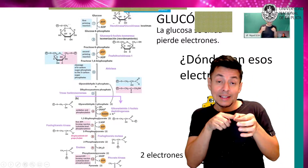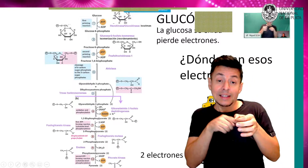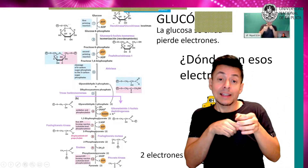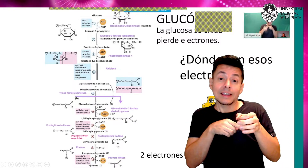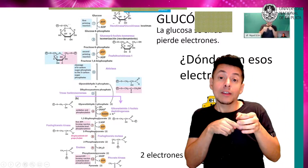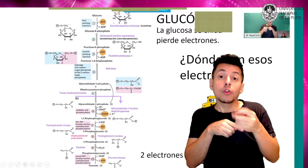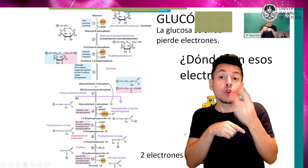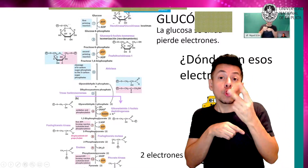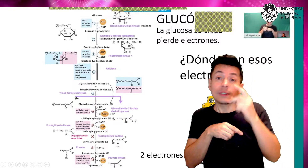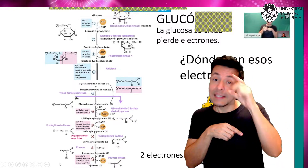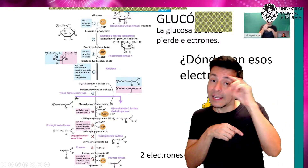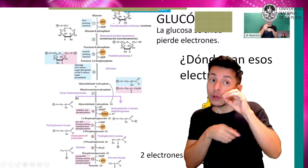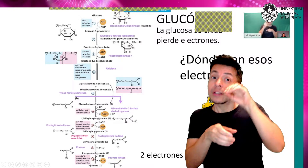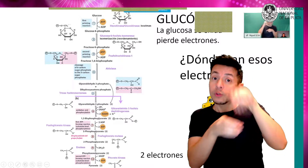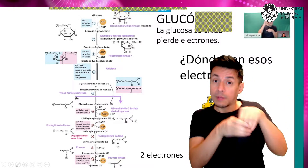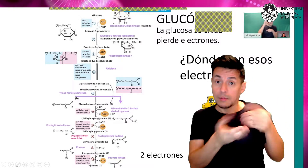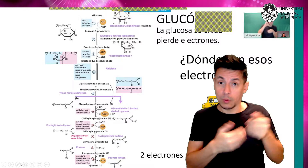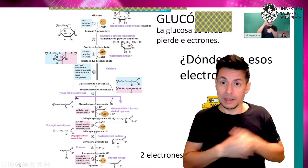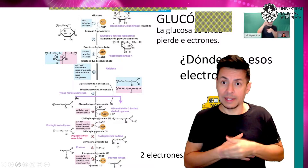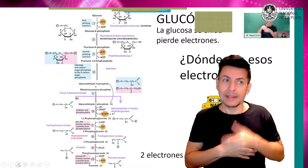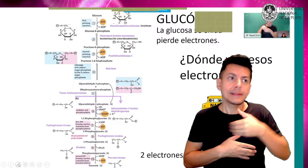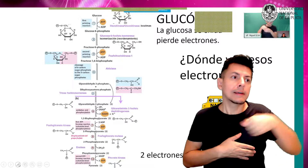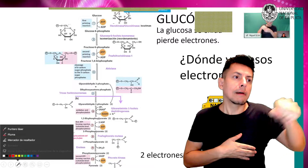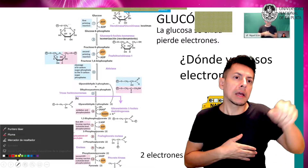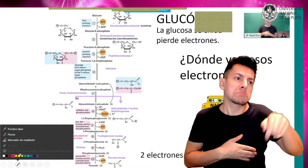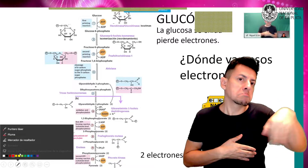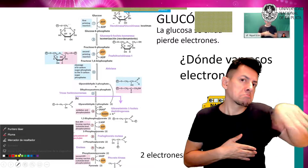necesarios, ¿sí?